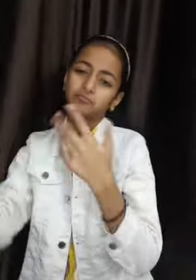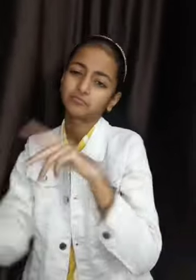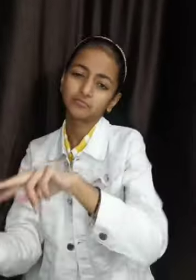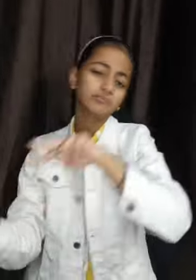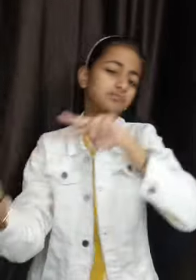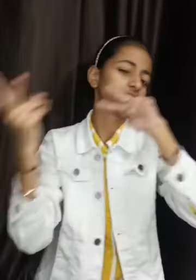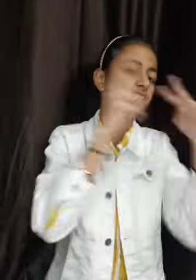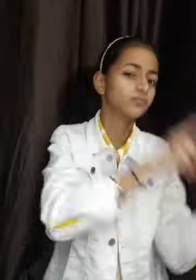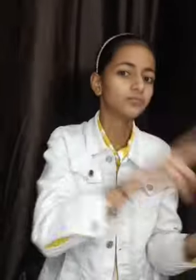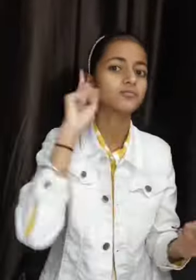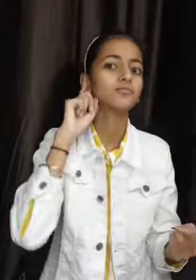दिया।